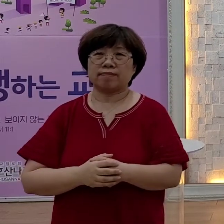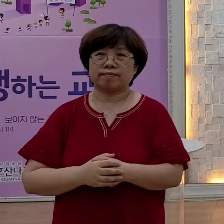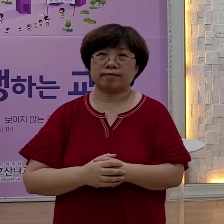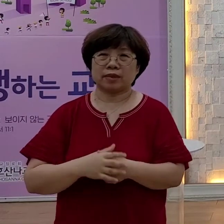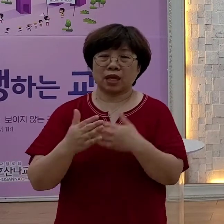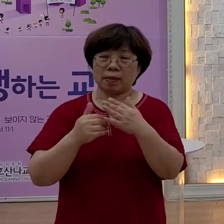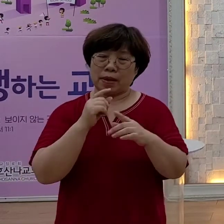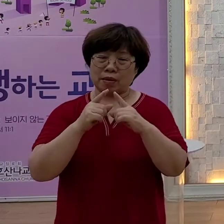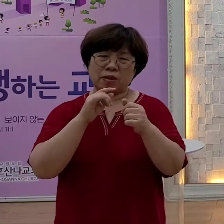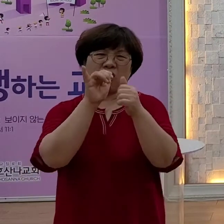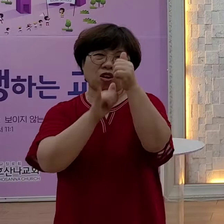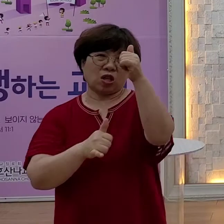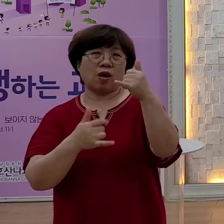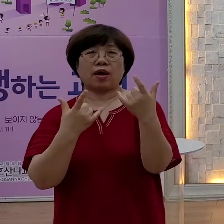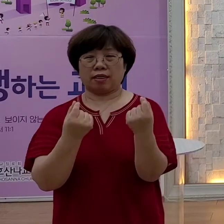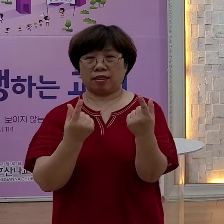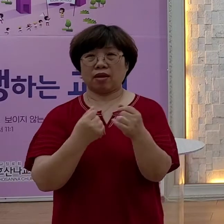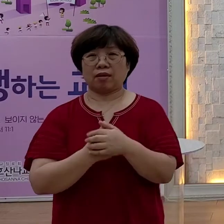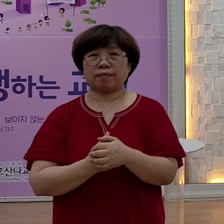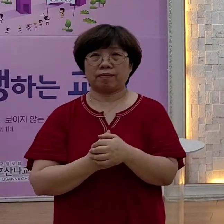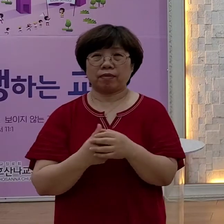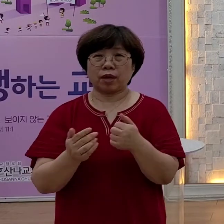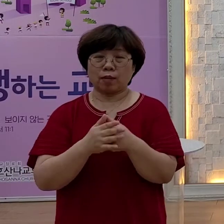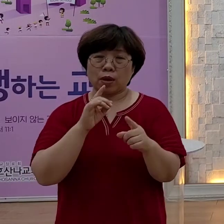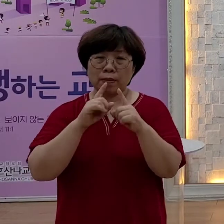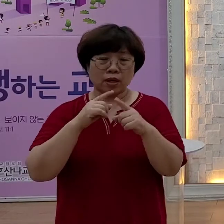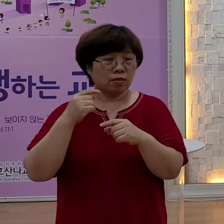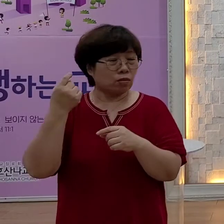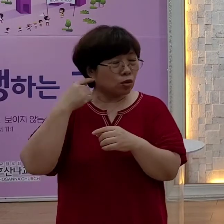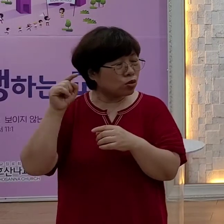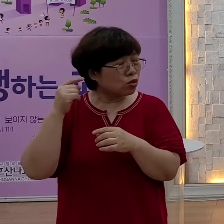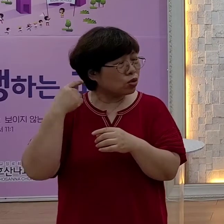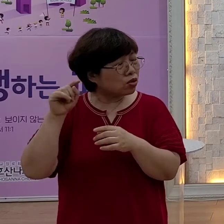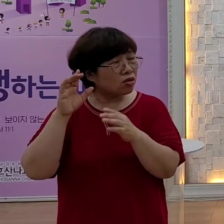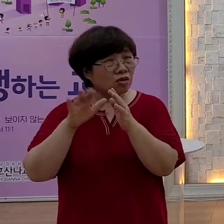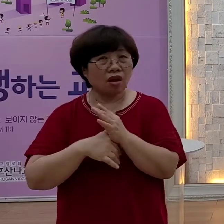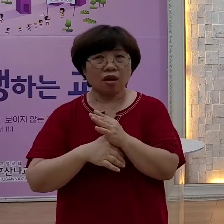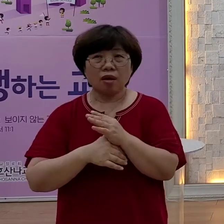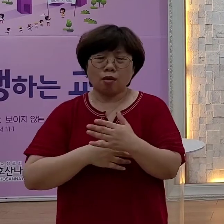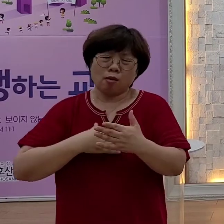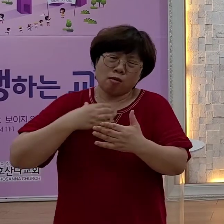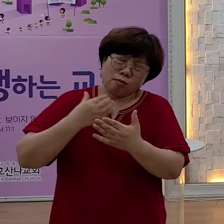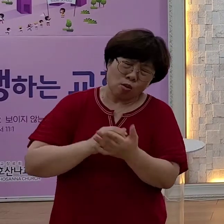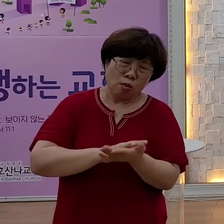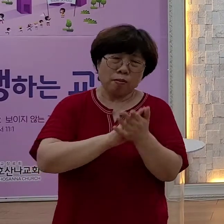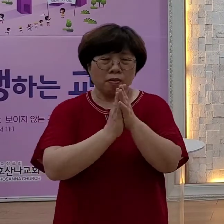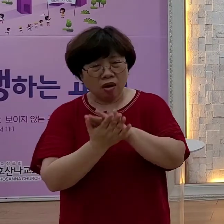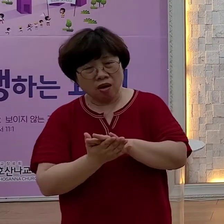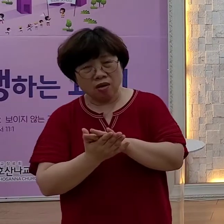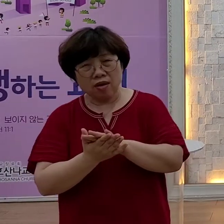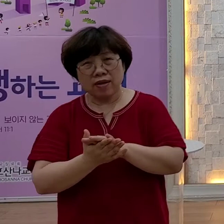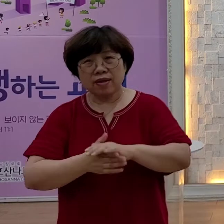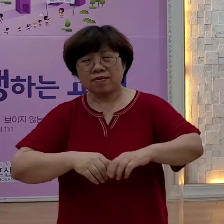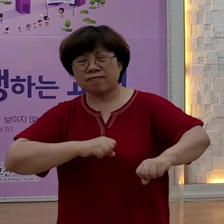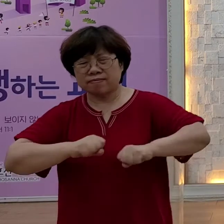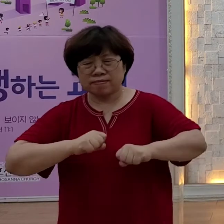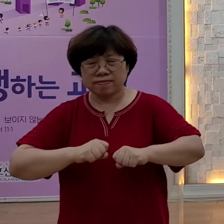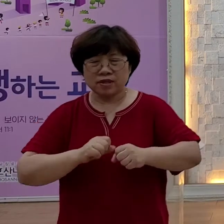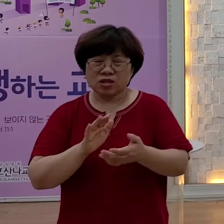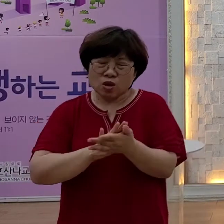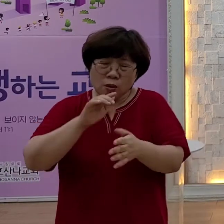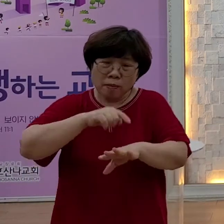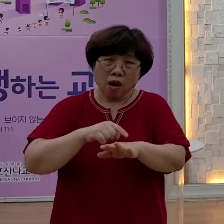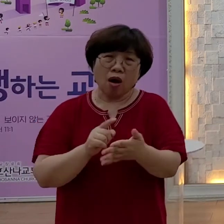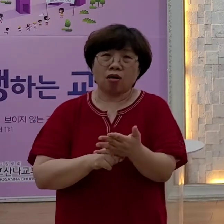역사예요. 그러니까 이 말씀이 안 들리는 삶에는 감동도 변화도 역동적인 신앙도